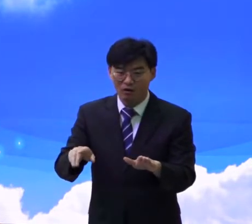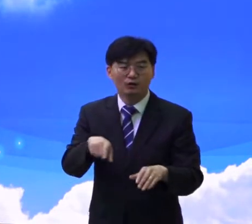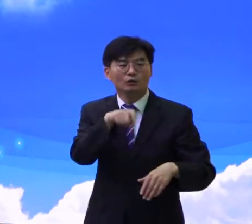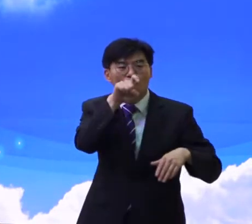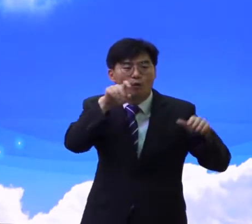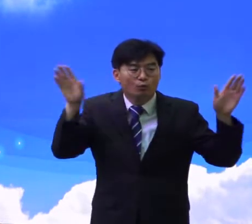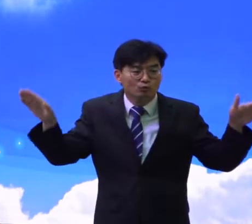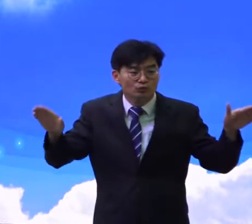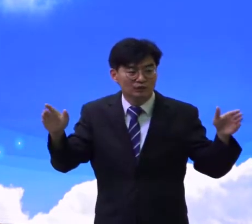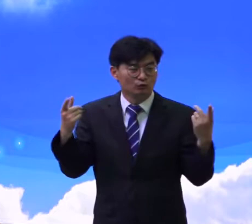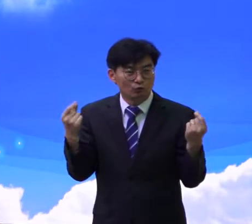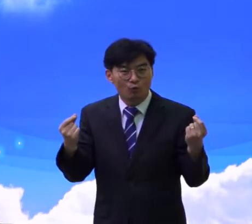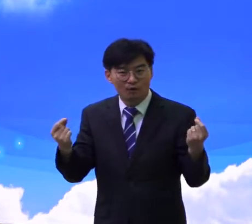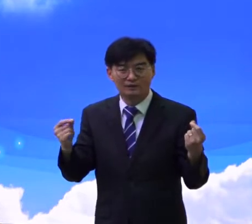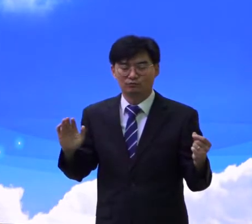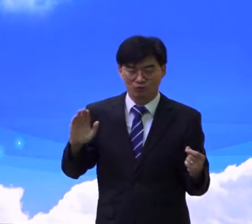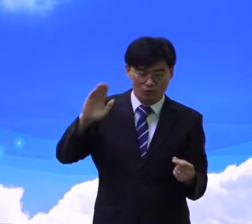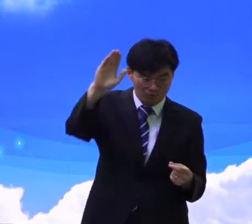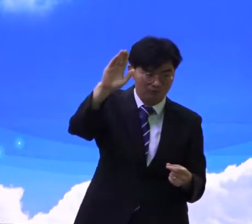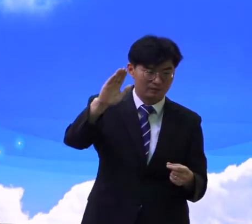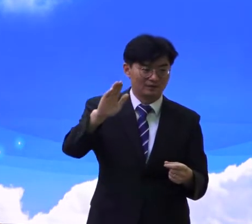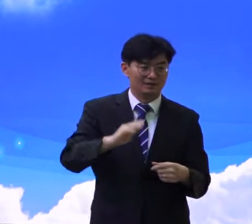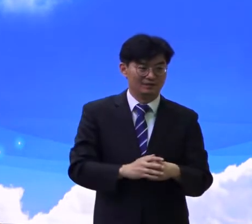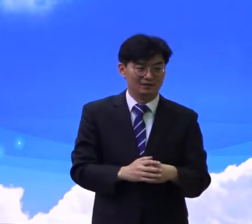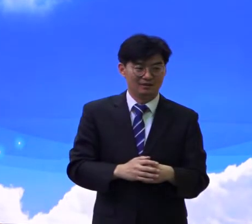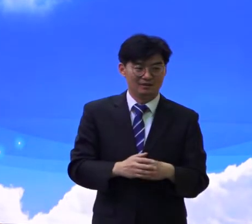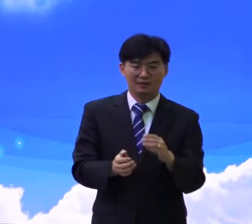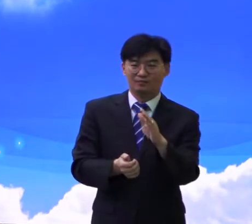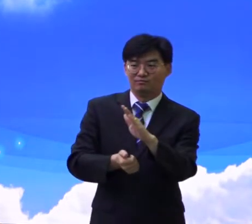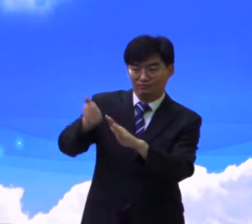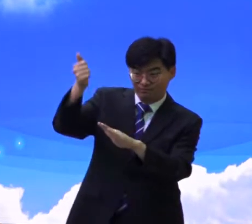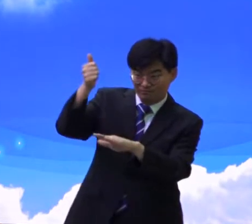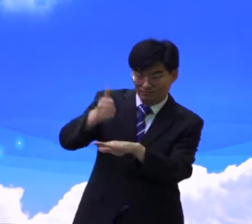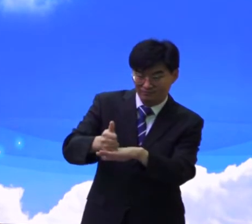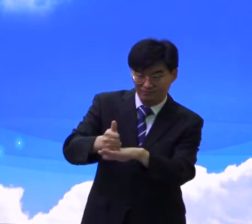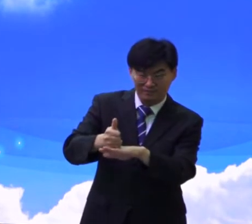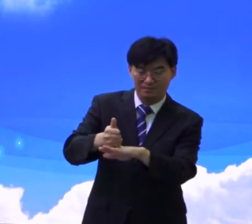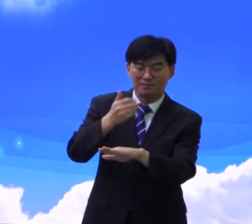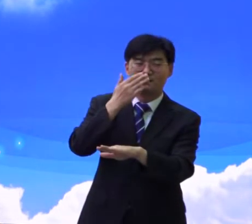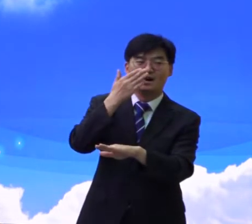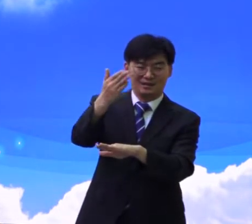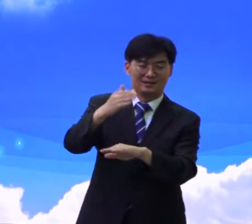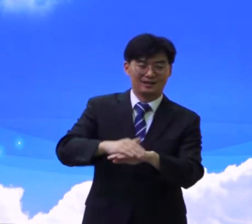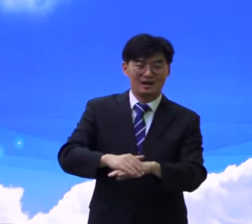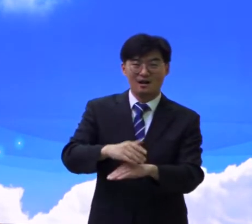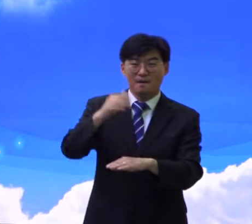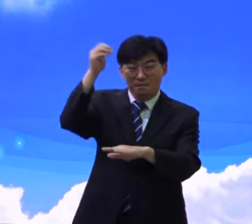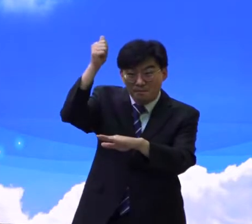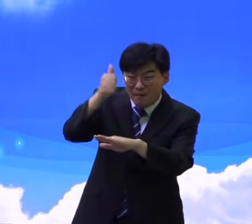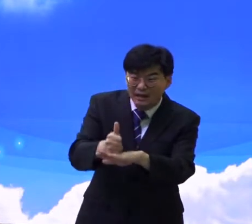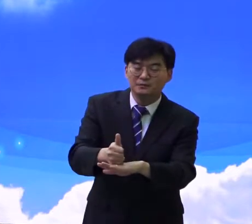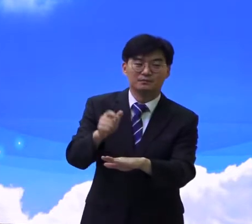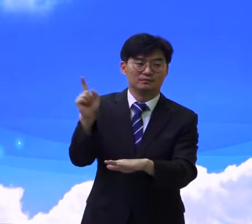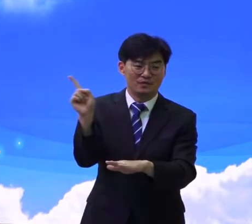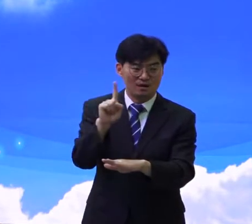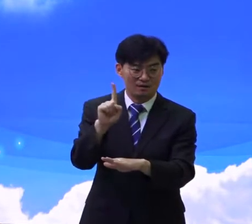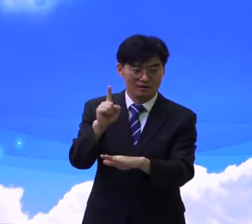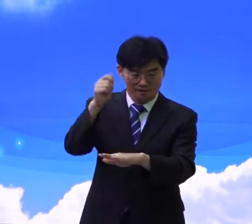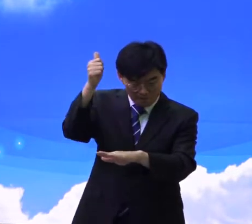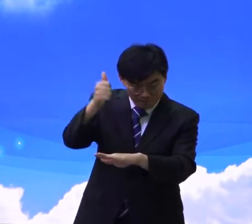그렇게 승리하는 삶을 살 사람들입니다. 달리는 말과 경주하면서 힘차게 달려갈